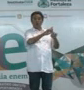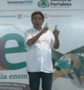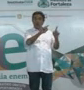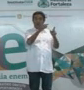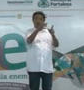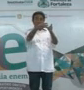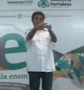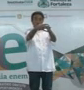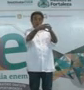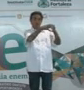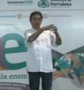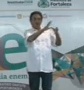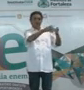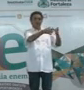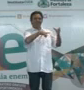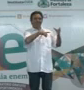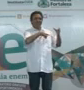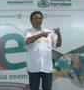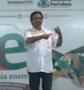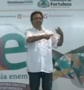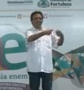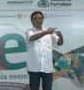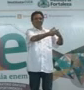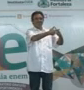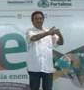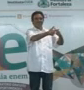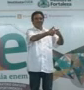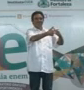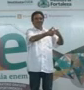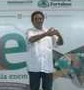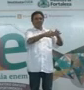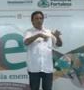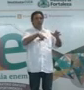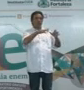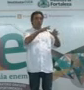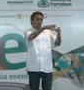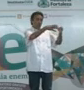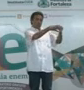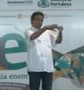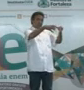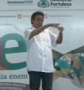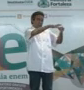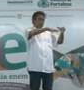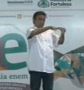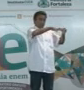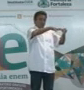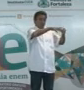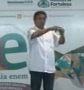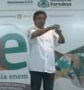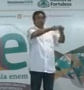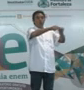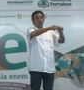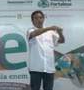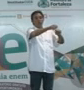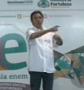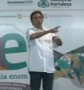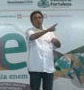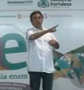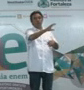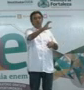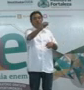têm atritos. E entre o Irã e o Iraque tem uma área de grande importância econômica,